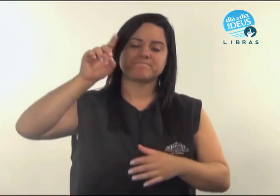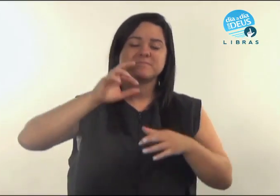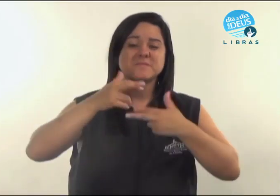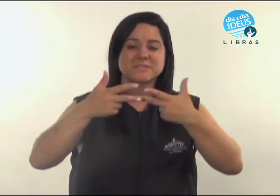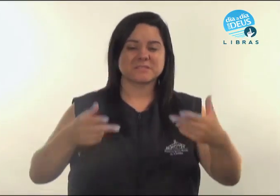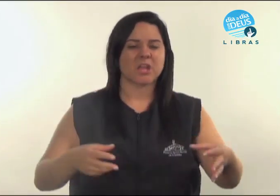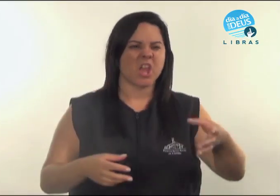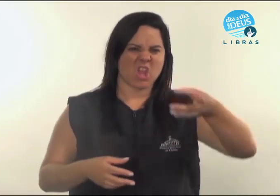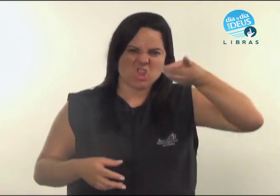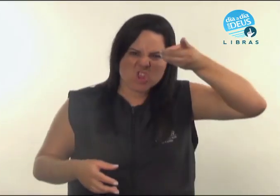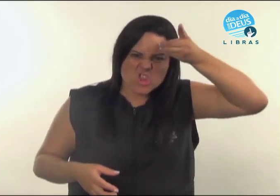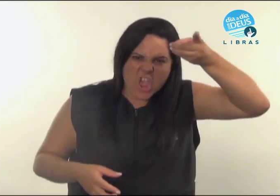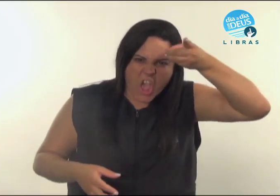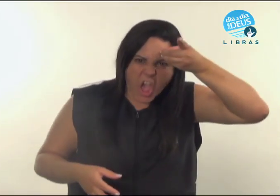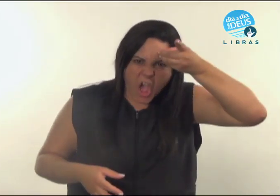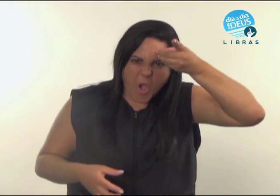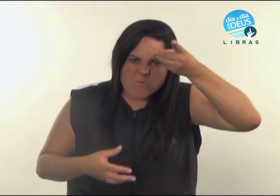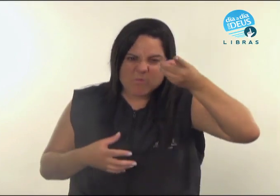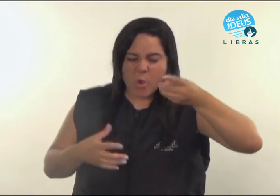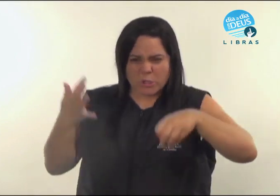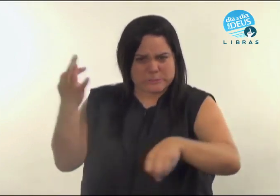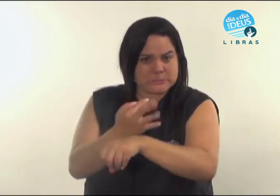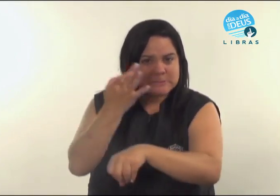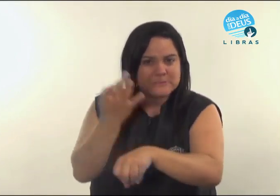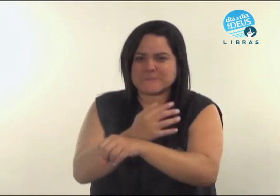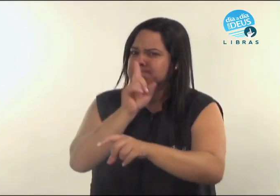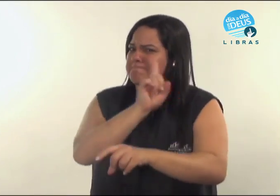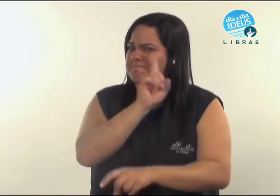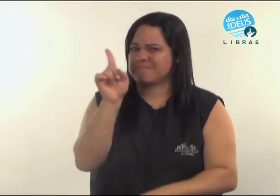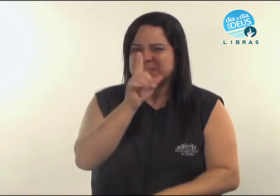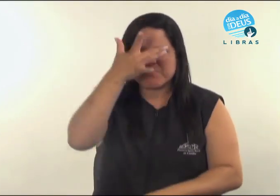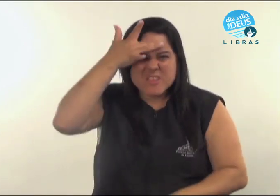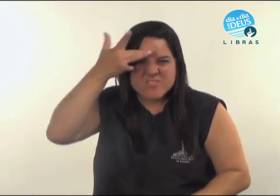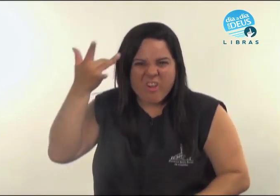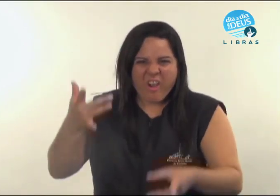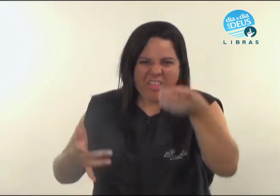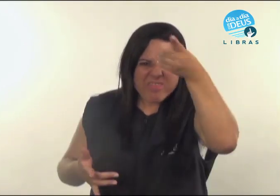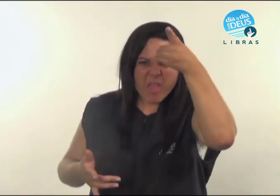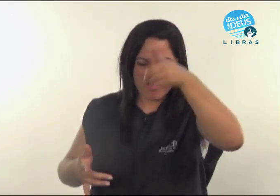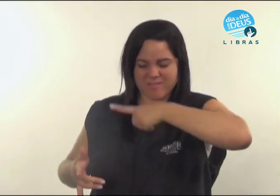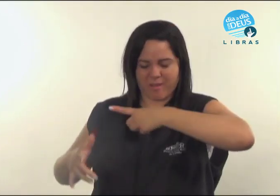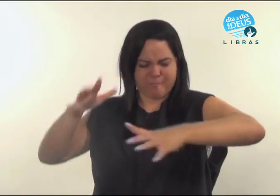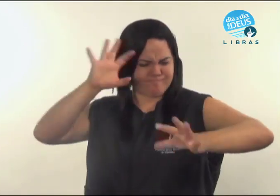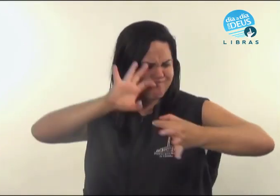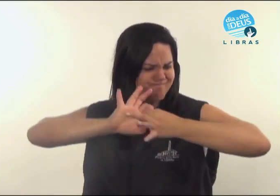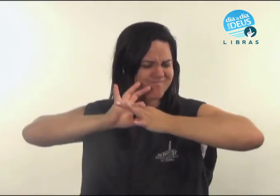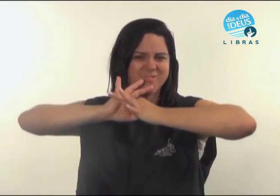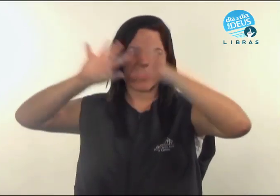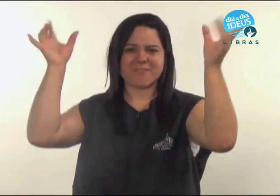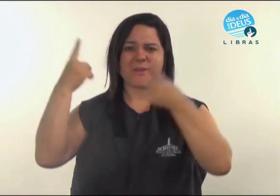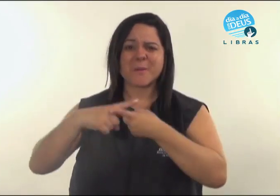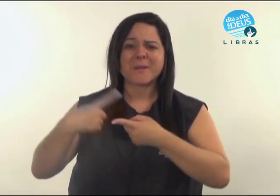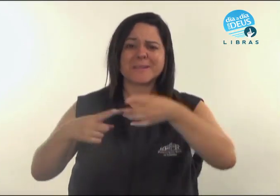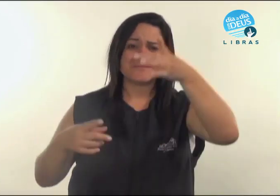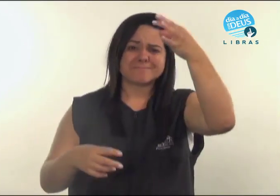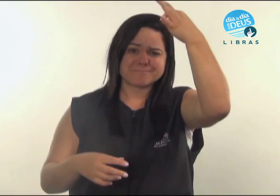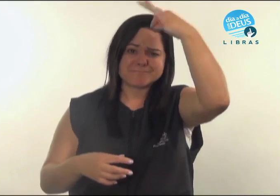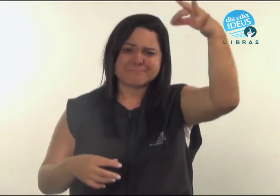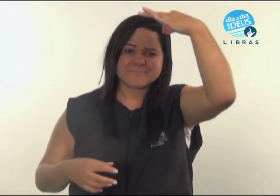E a Bíblia diz que os demônios não resistiam à presença do Espírito Santo. Chegava um endemoniado, saía livre, porque o Espírito